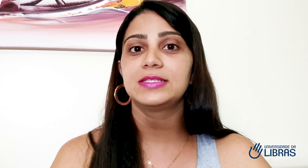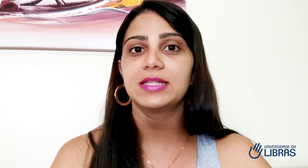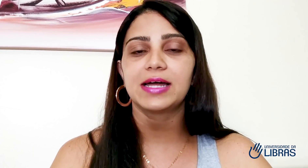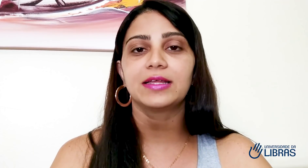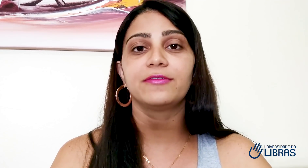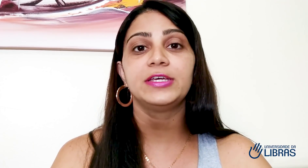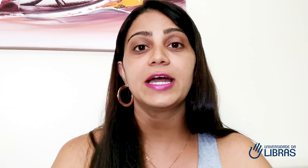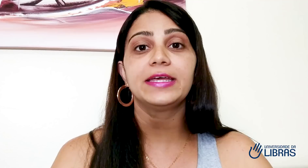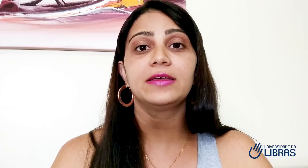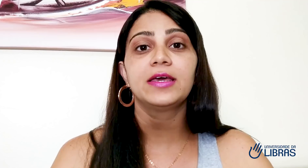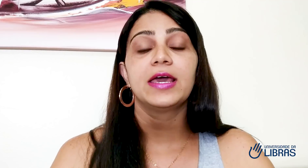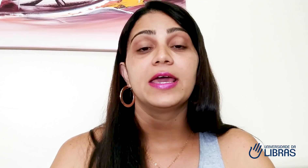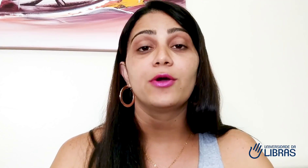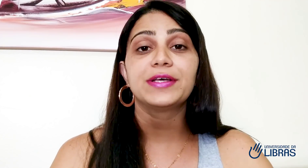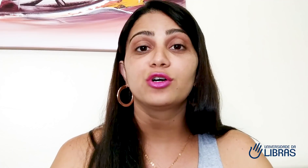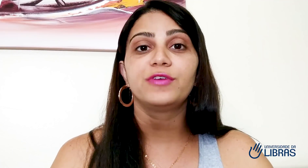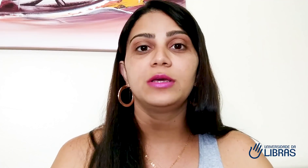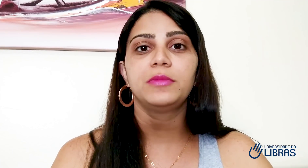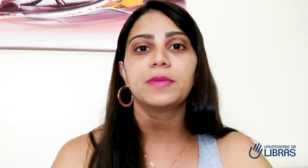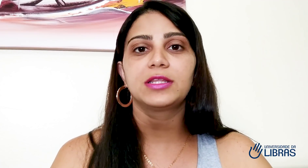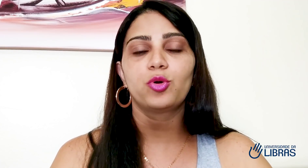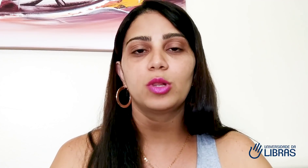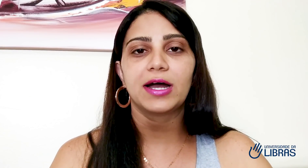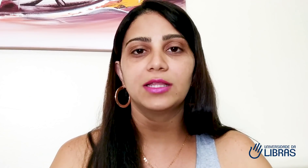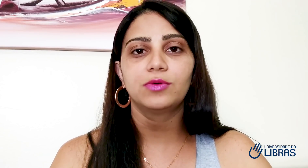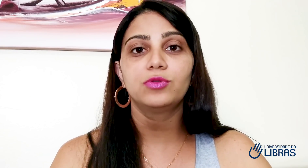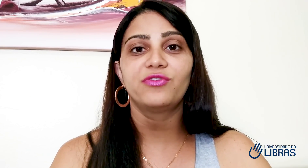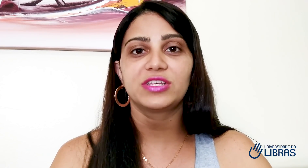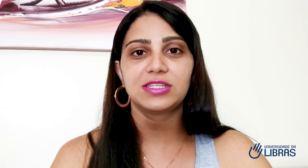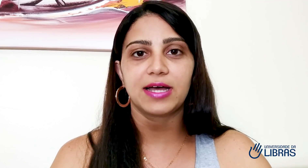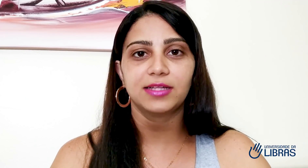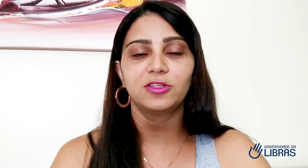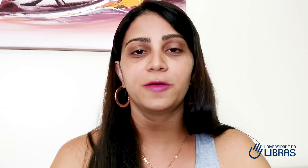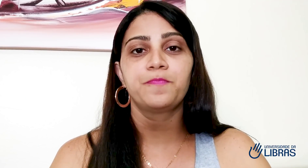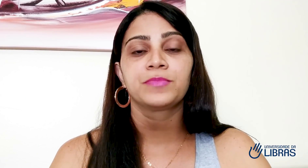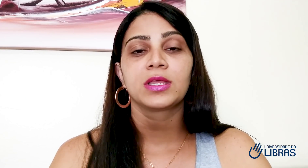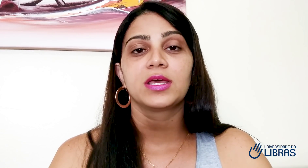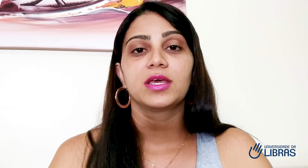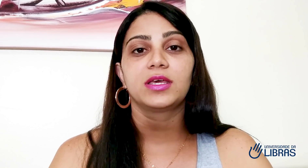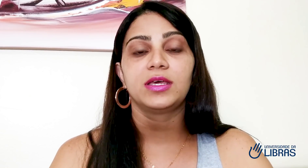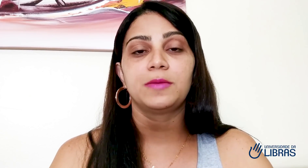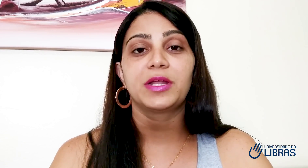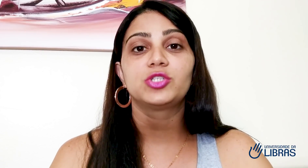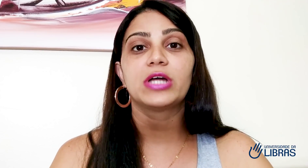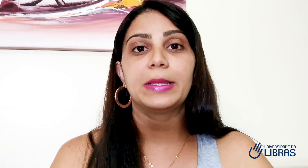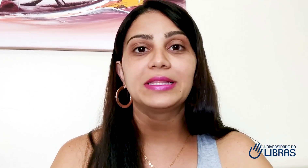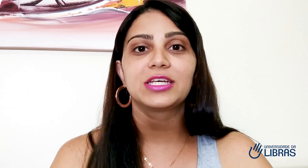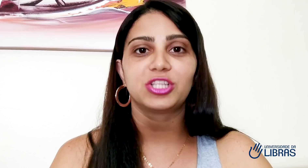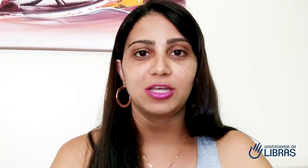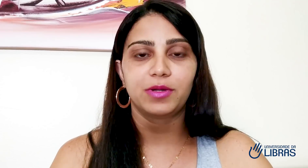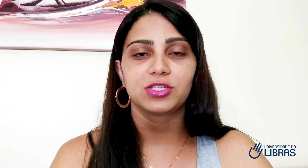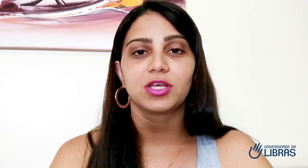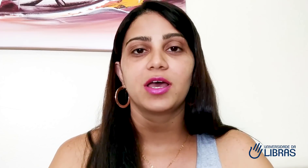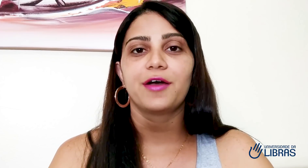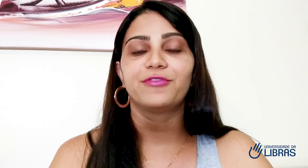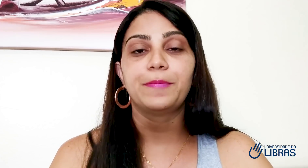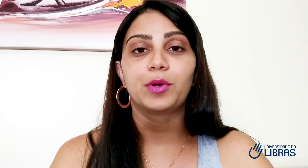e nada. E aí, eu resolvi me matricular numa universidade, né, para estudar letras libras. Aí eu falei,